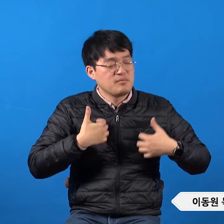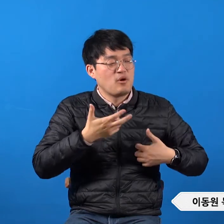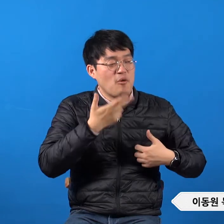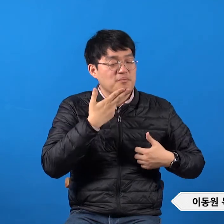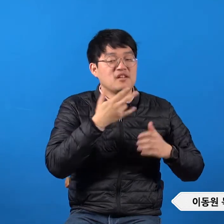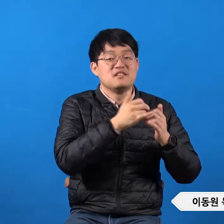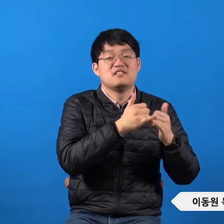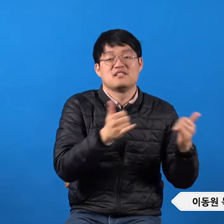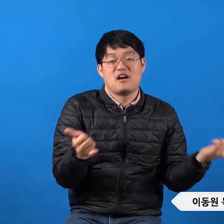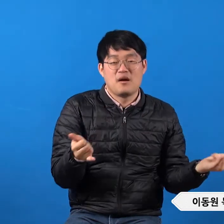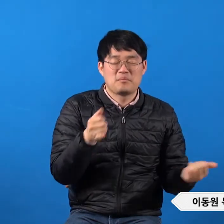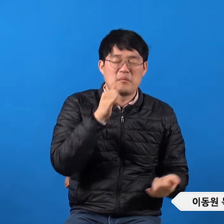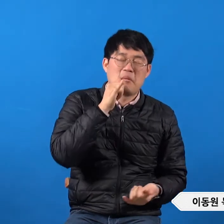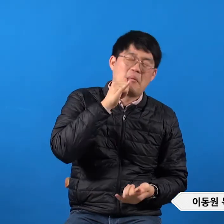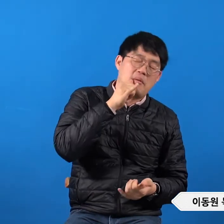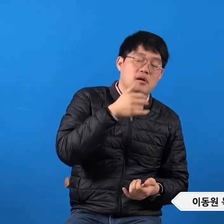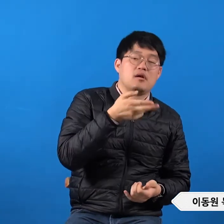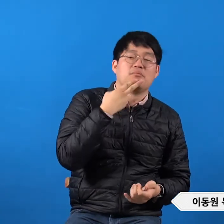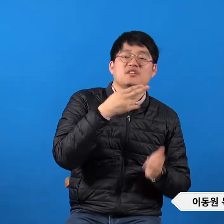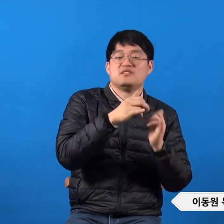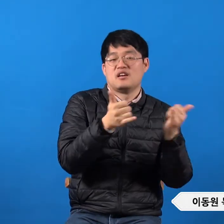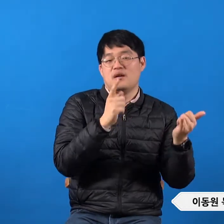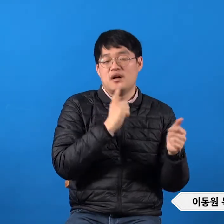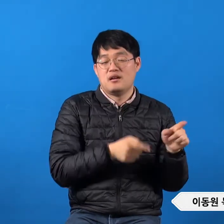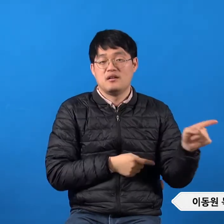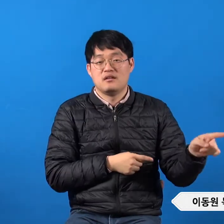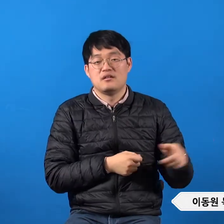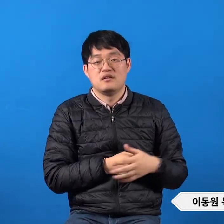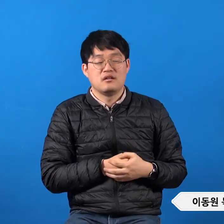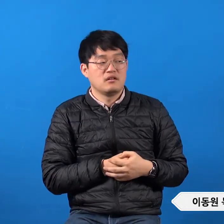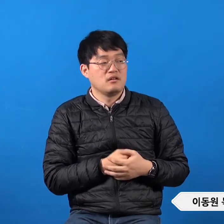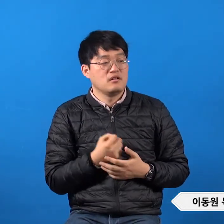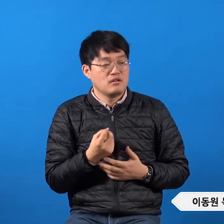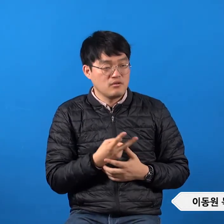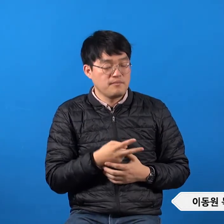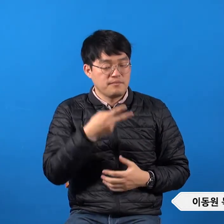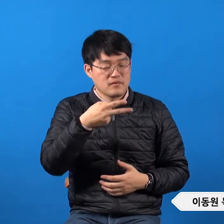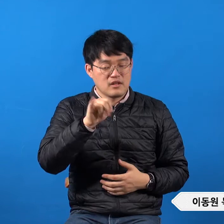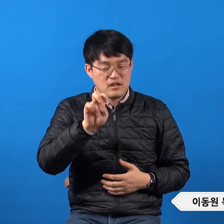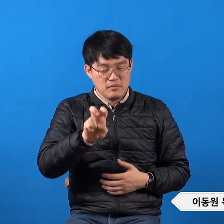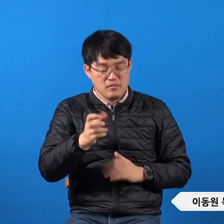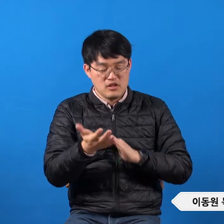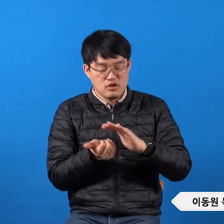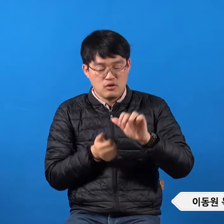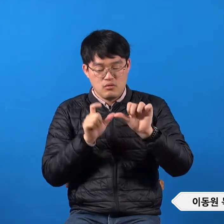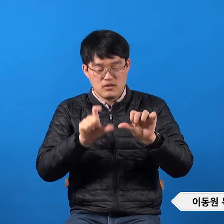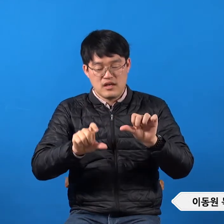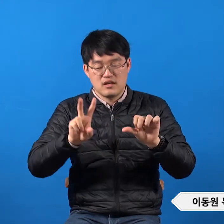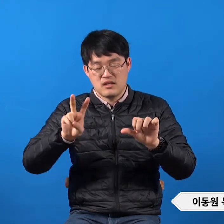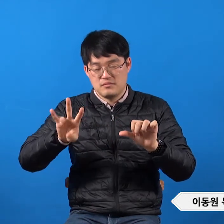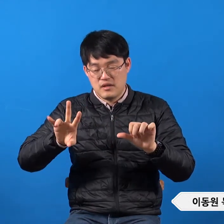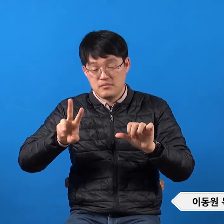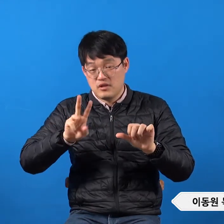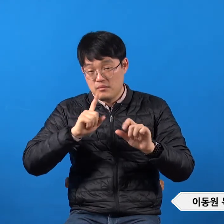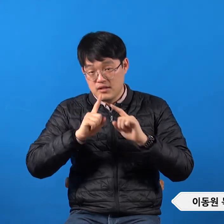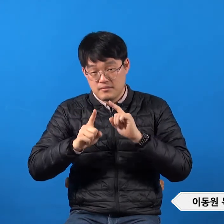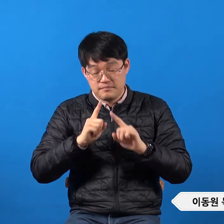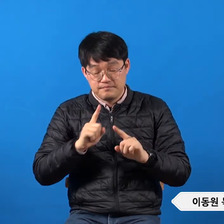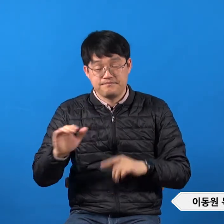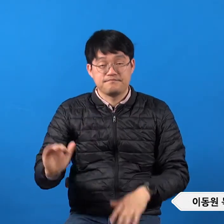자. 술을 즐기지 아니하는 자. 네. 또 디모데전서 5장 23절에